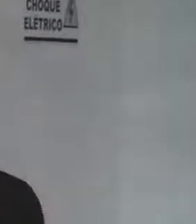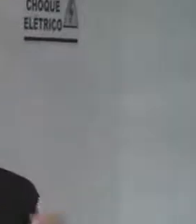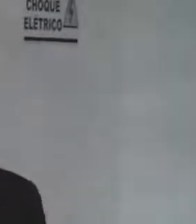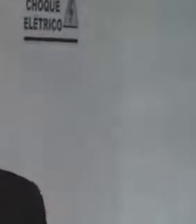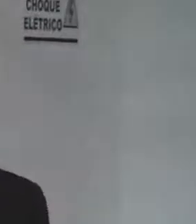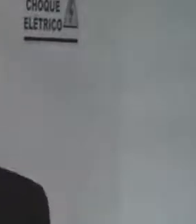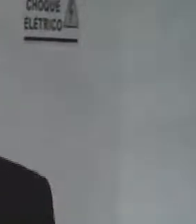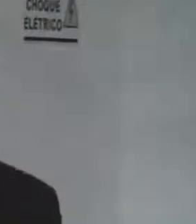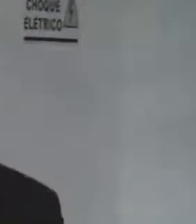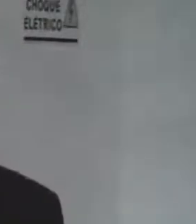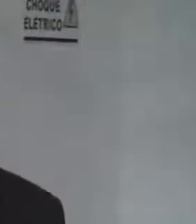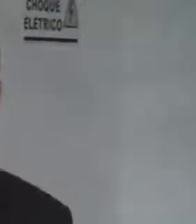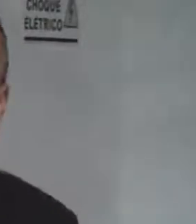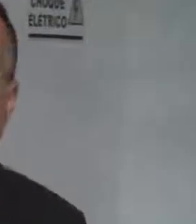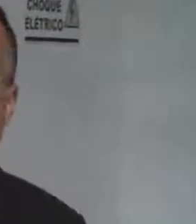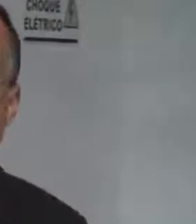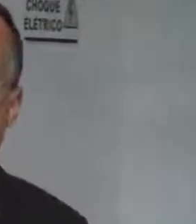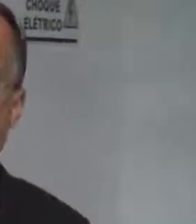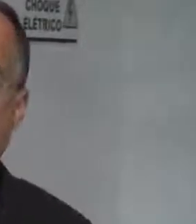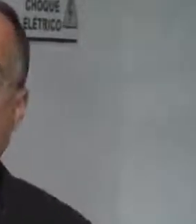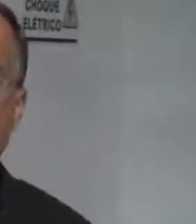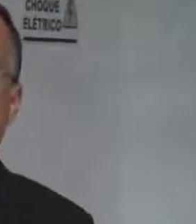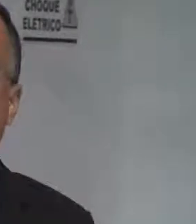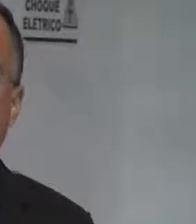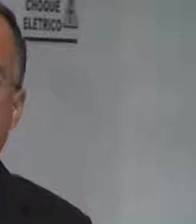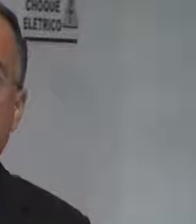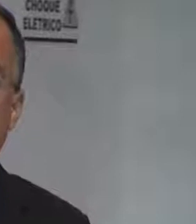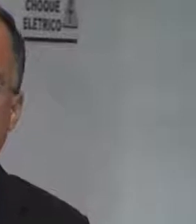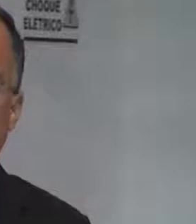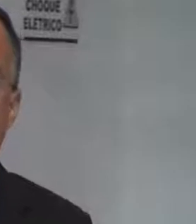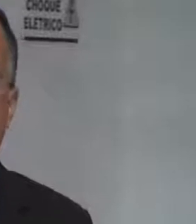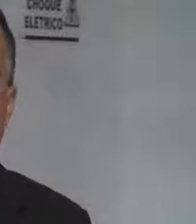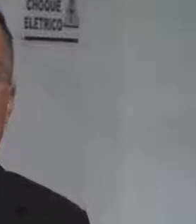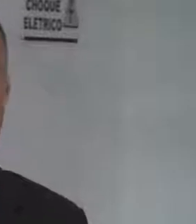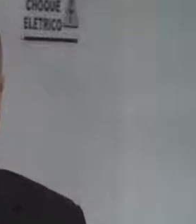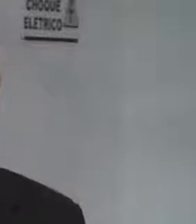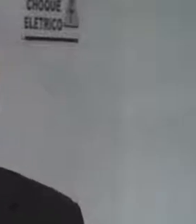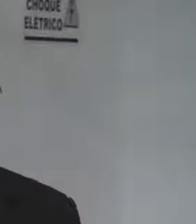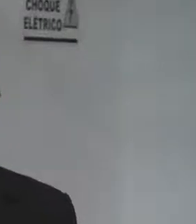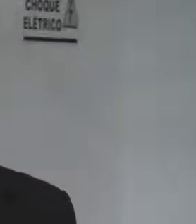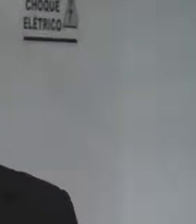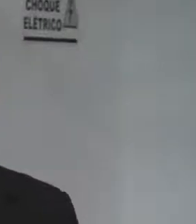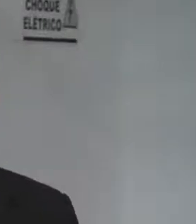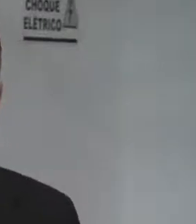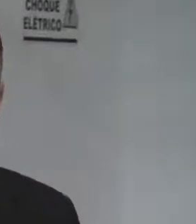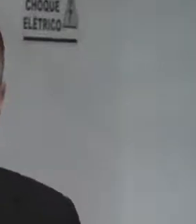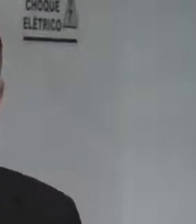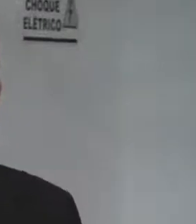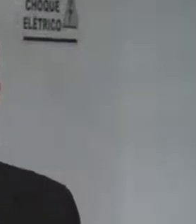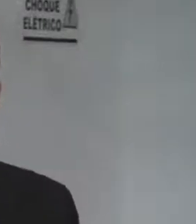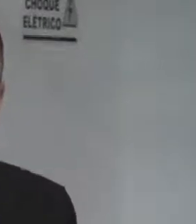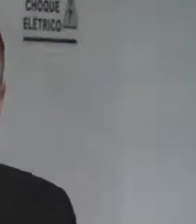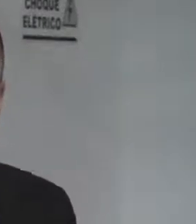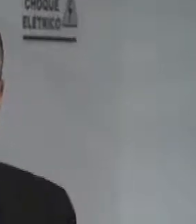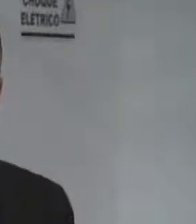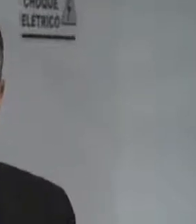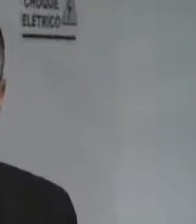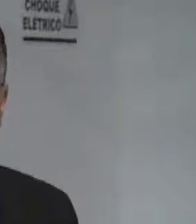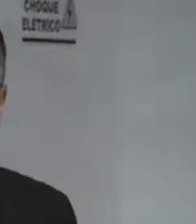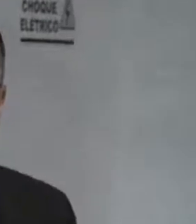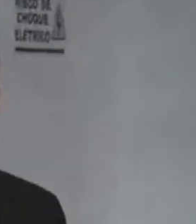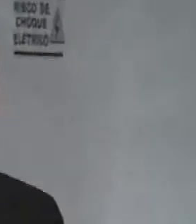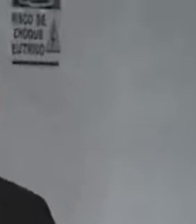ambiente. Então, a Embasa, ela tem que ter essa responsabilidade, e nós estarmos juntos cobrando para que realmente o resultado venha, e cobrando cada